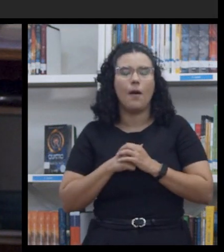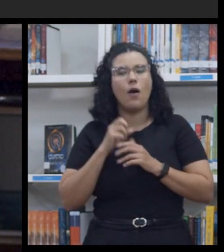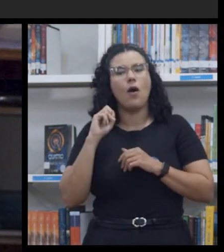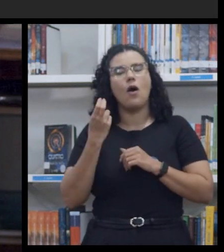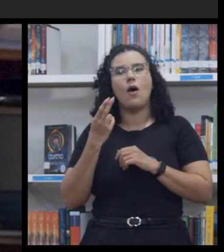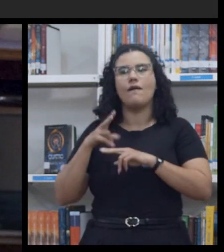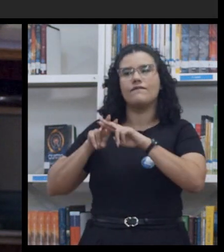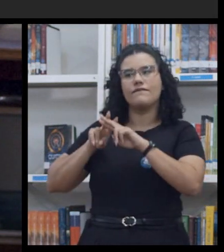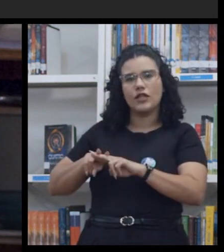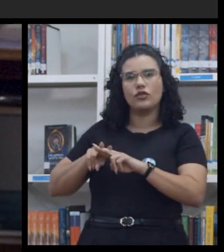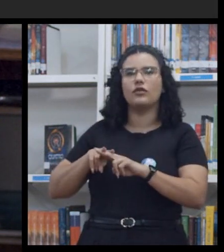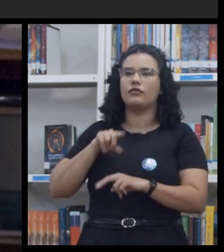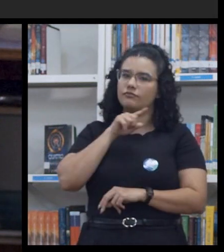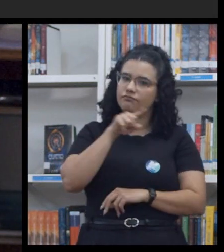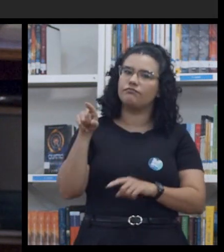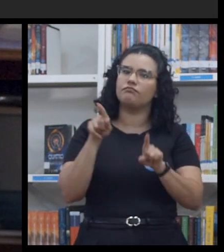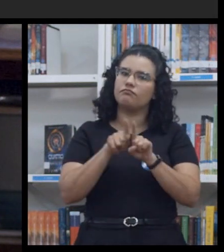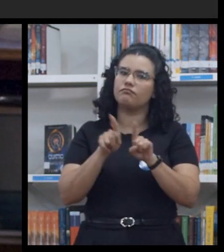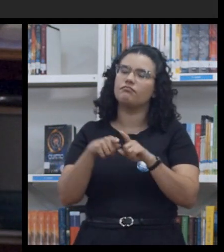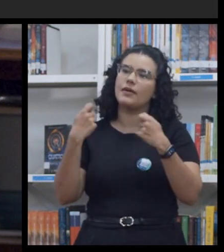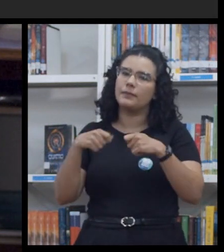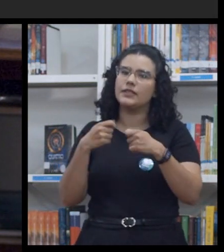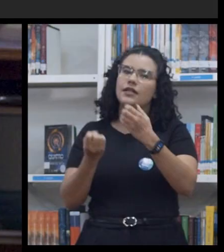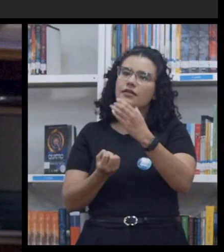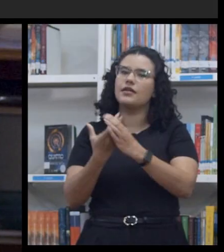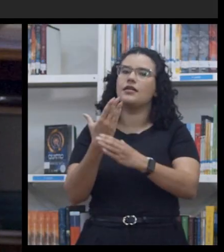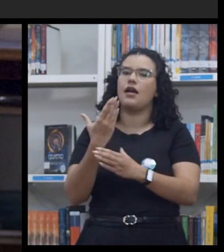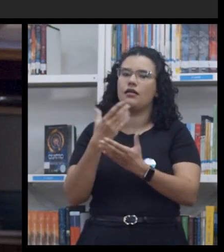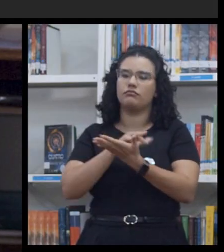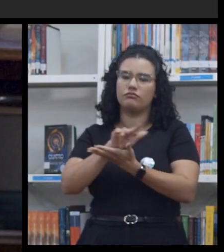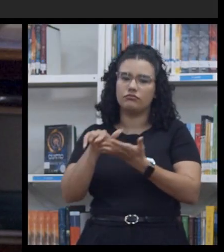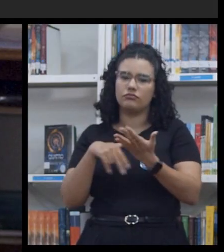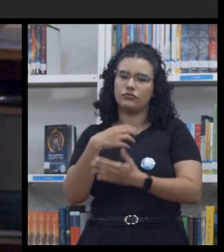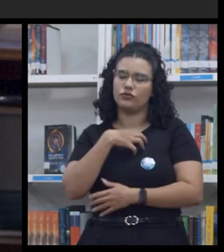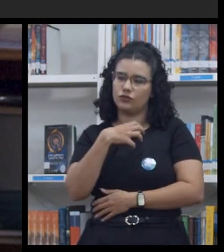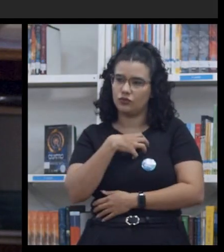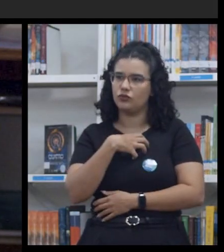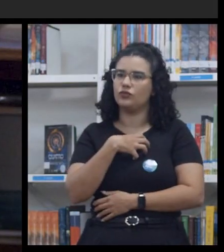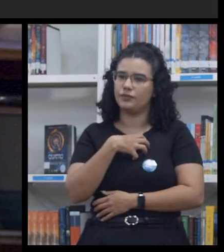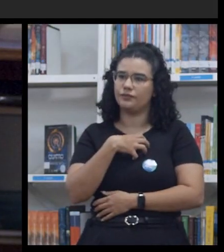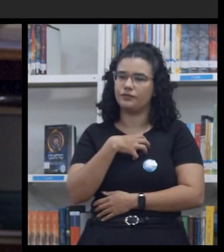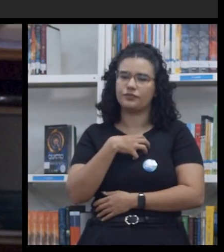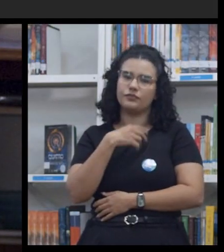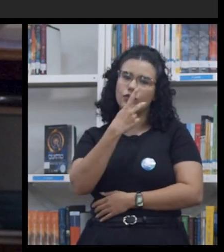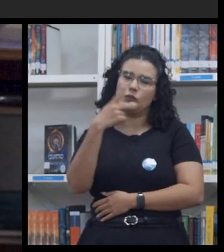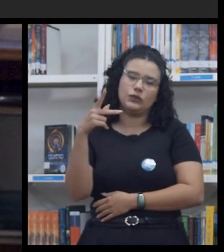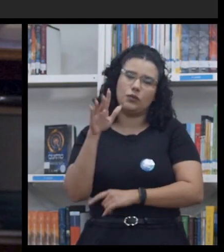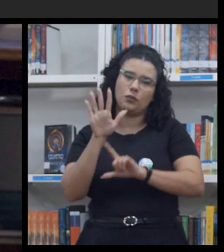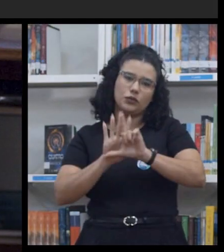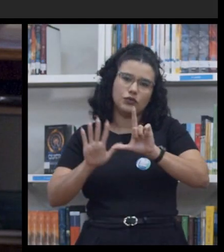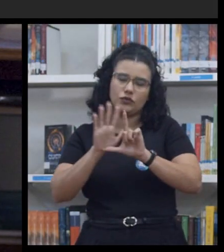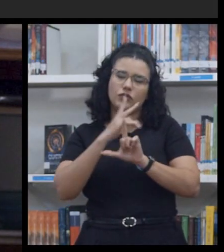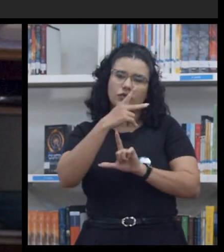ficcional, você também tem que criar recursos no seu portfólio,